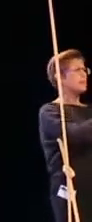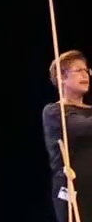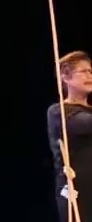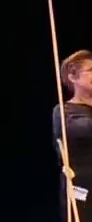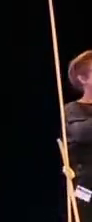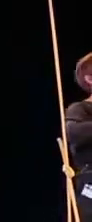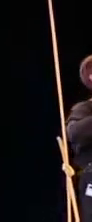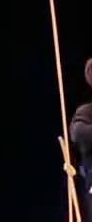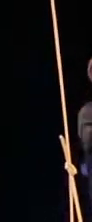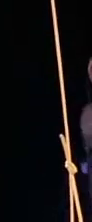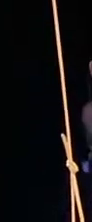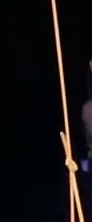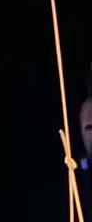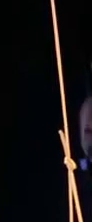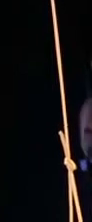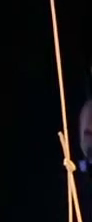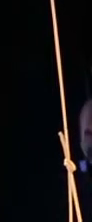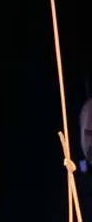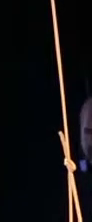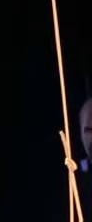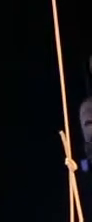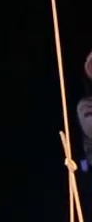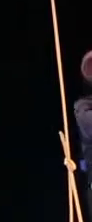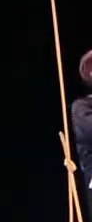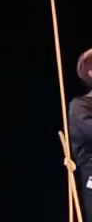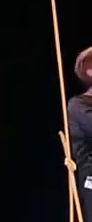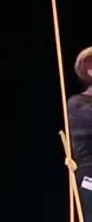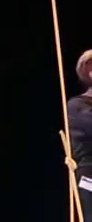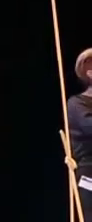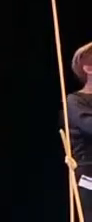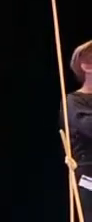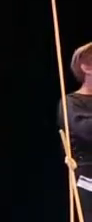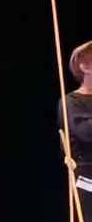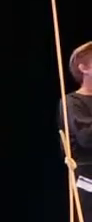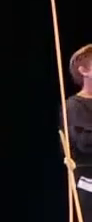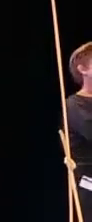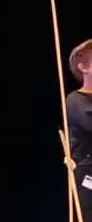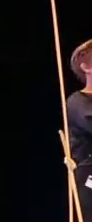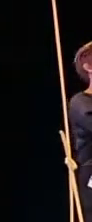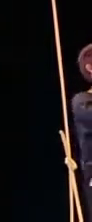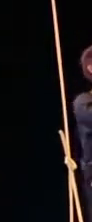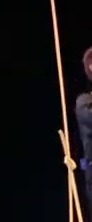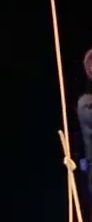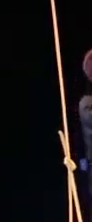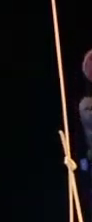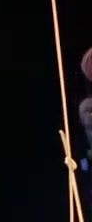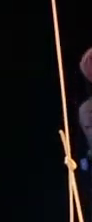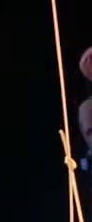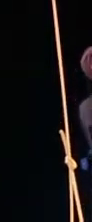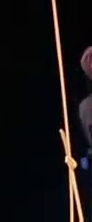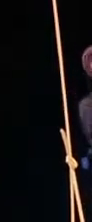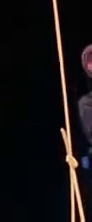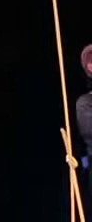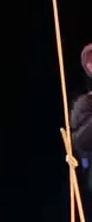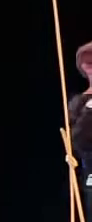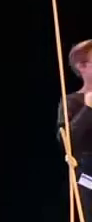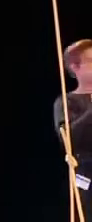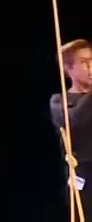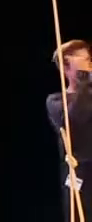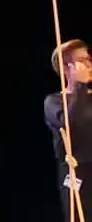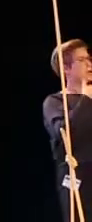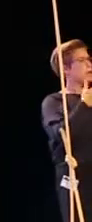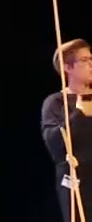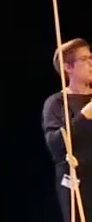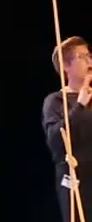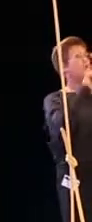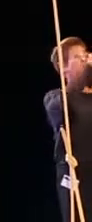stora utsläpp. Men politikerna sätter ju förutsättningarna för de företagen. Så hur ska jag veta exakt vad den här